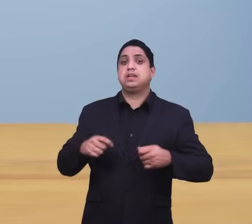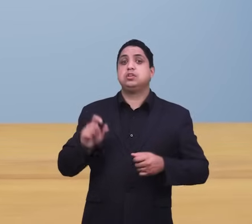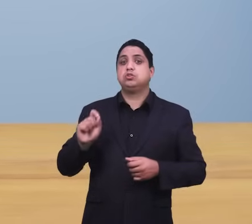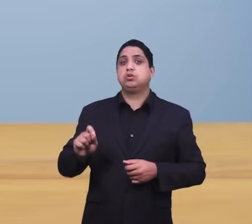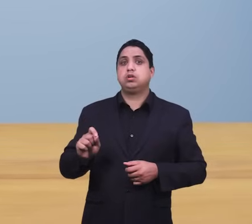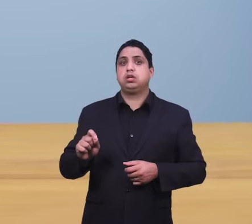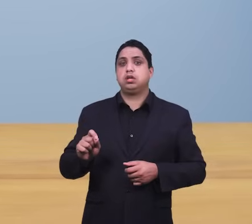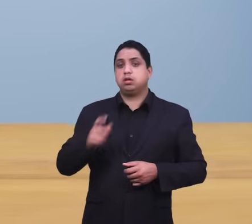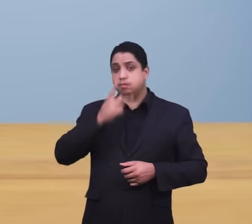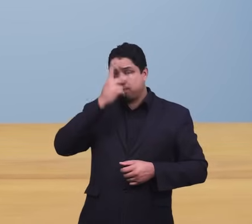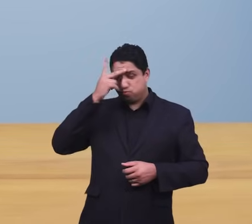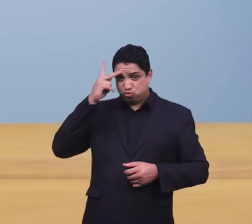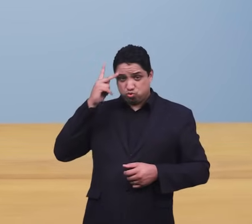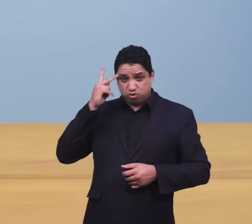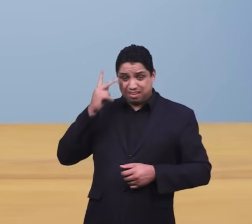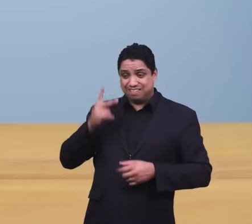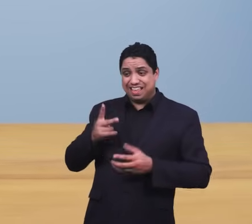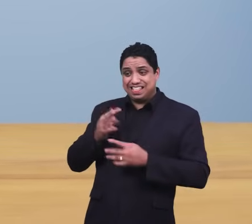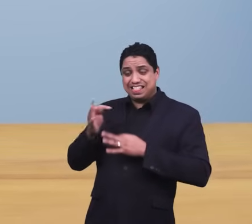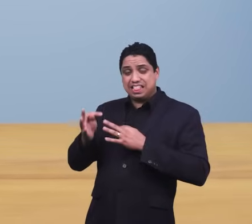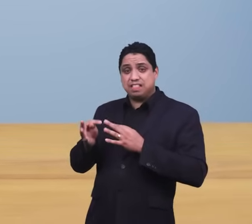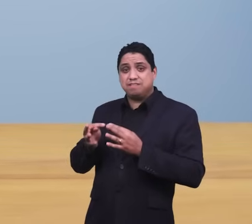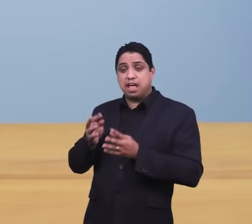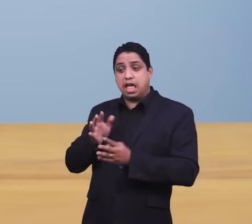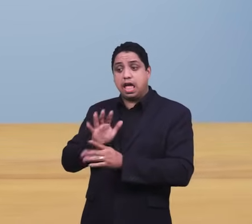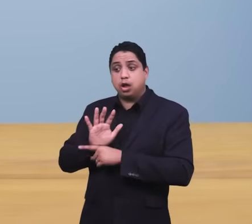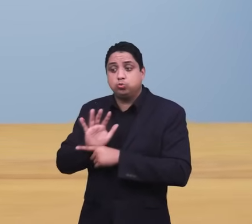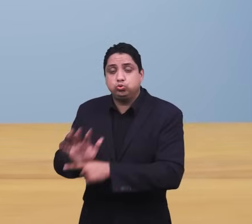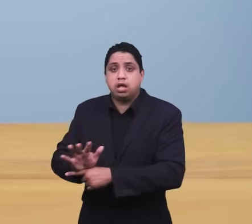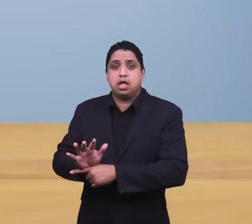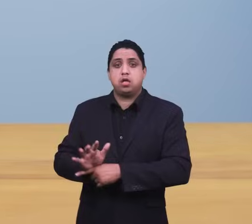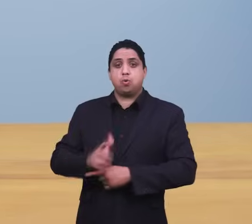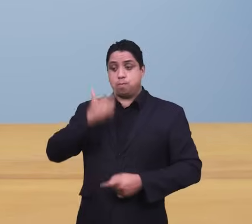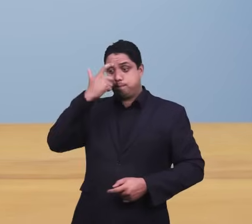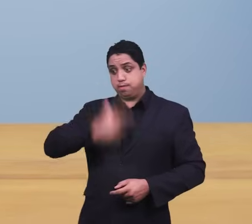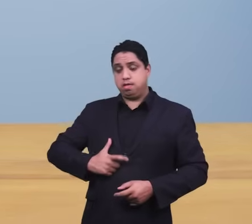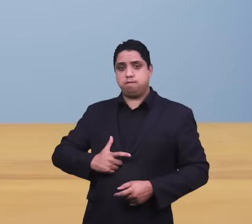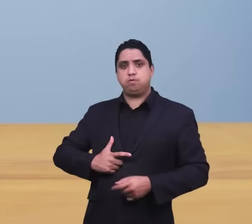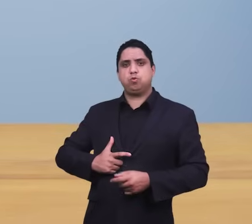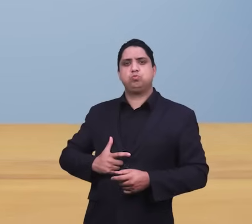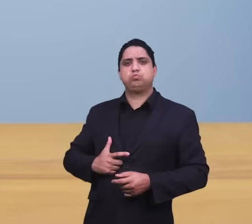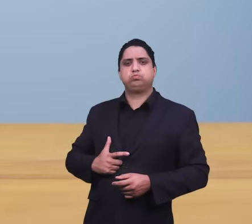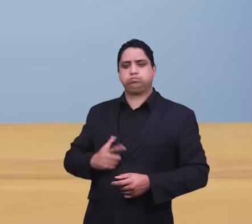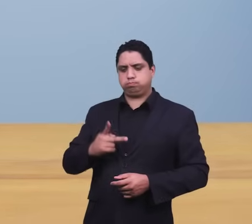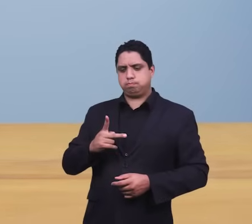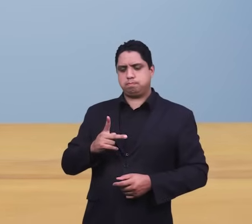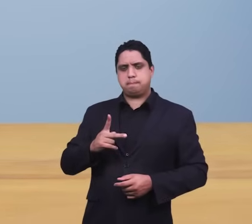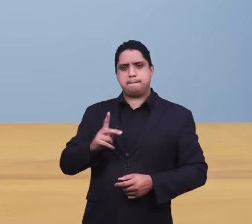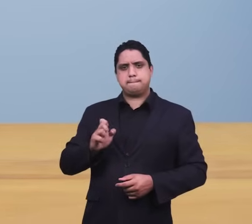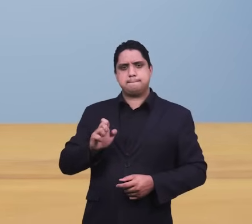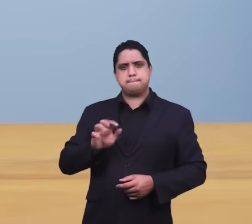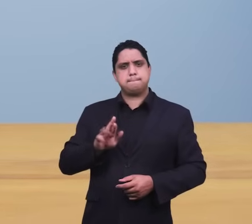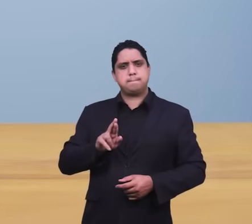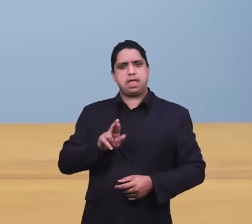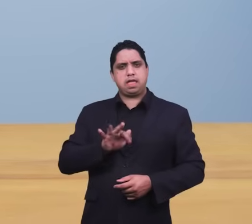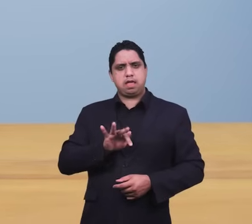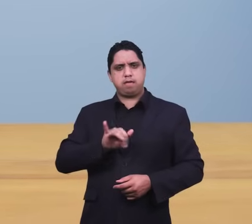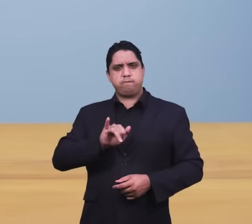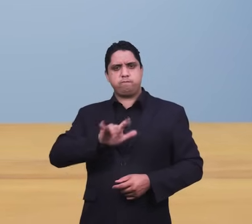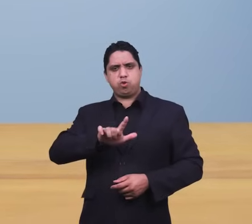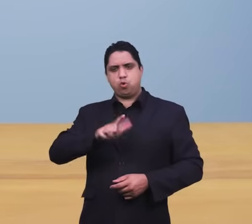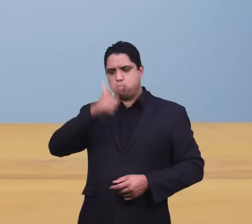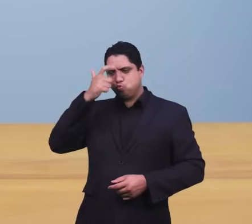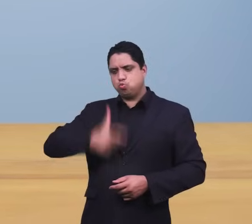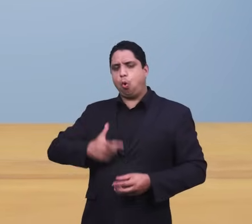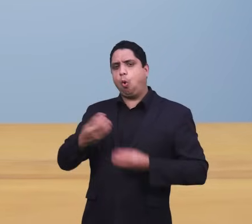perfil pedagógico, que é o que eu preciso também na igreja, de um perfil de como essa criança, de como esse jovem,